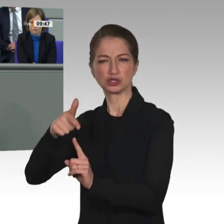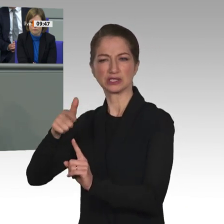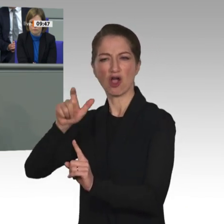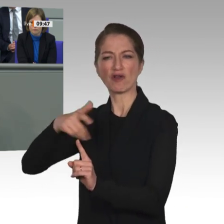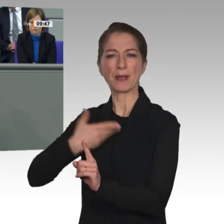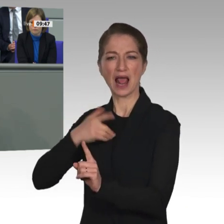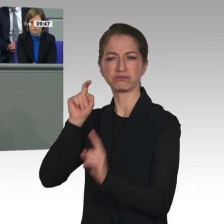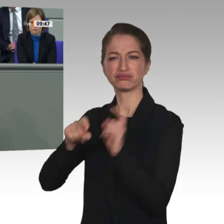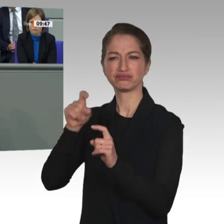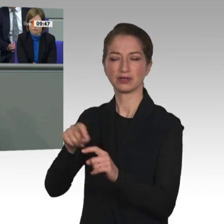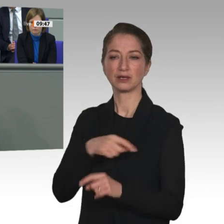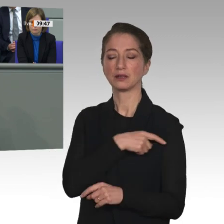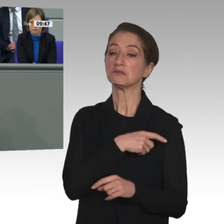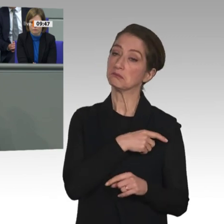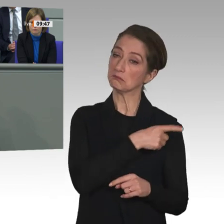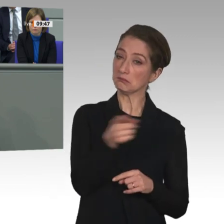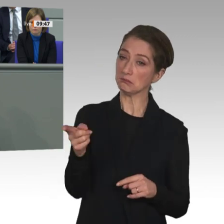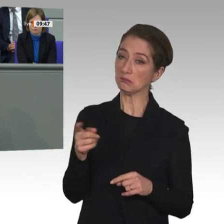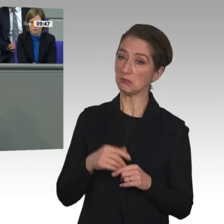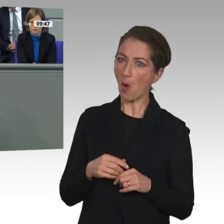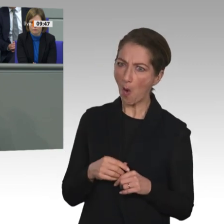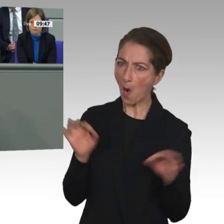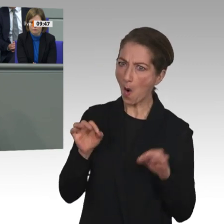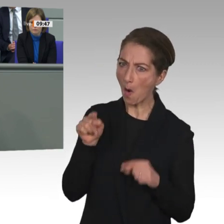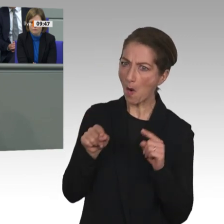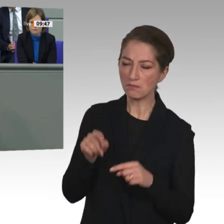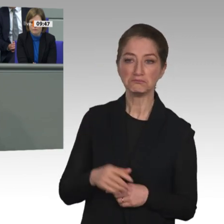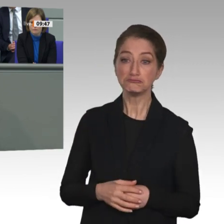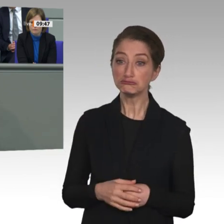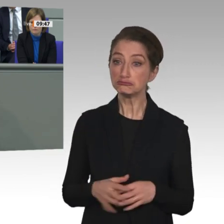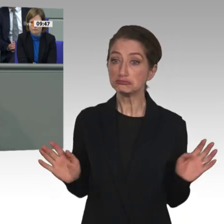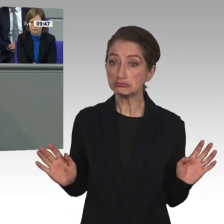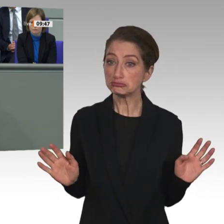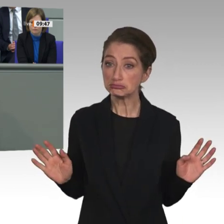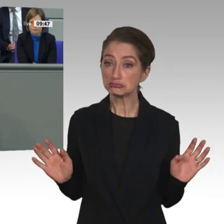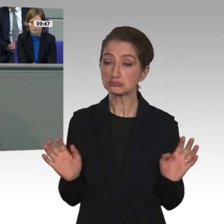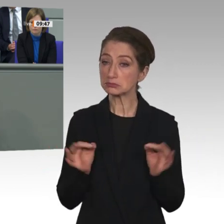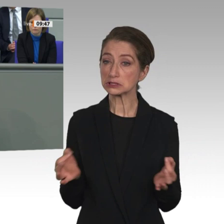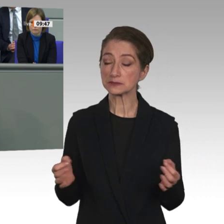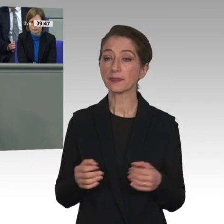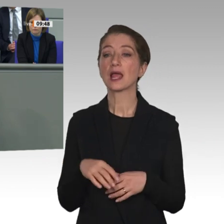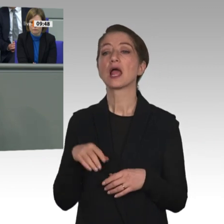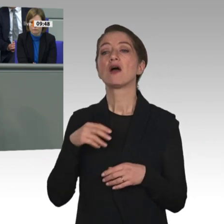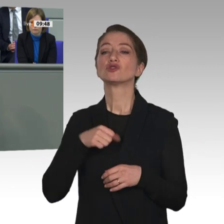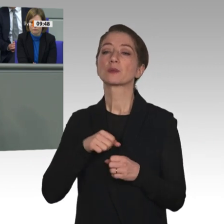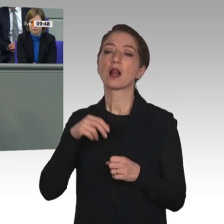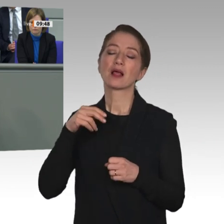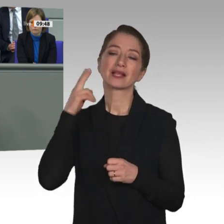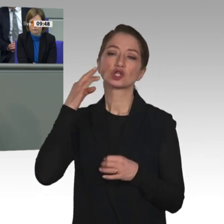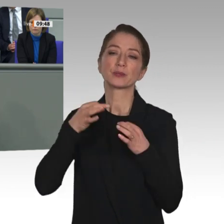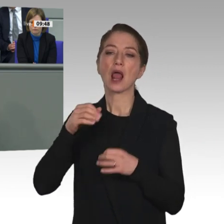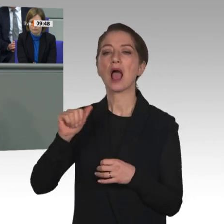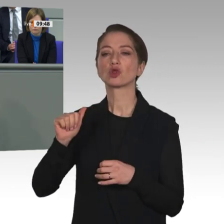kaum Empörung von den Funktionären. Unser Fußballnationalspieler Antonio Rüdiger, der sagte